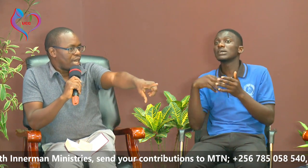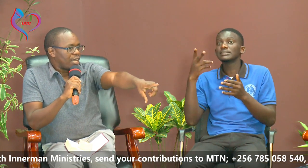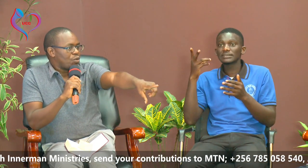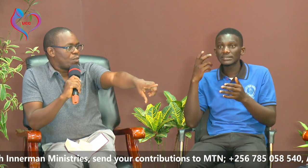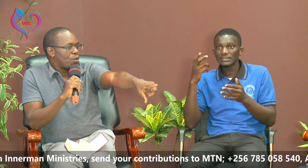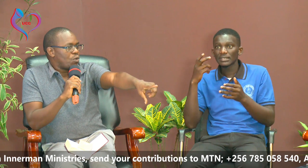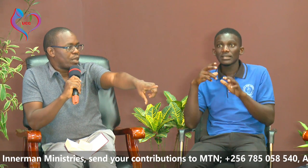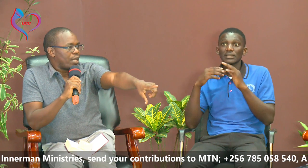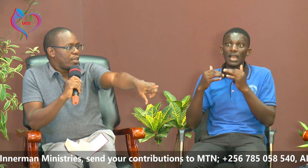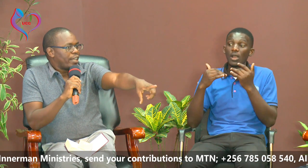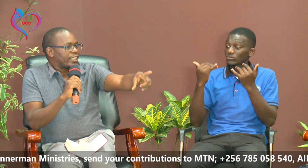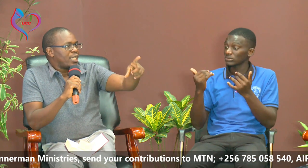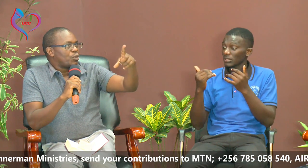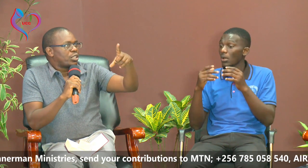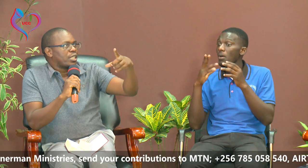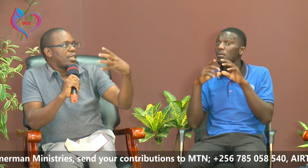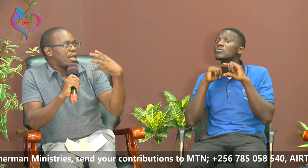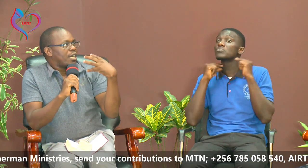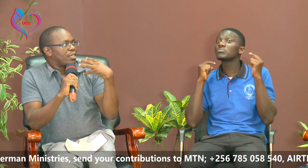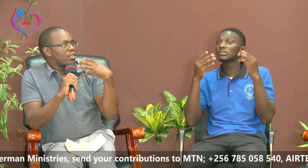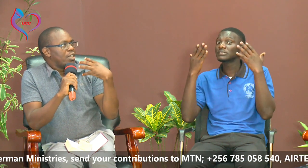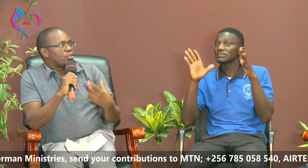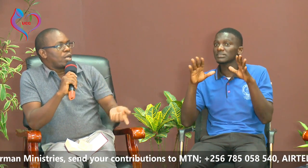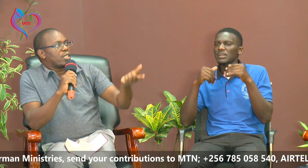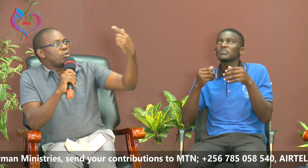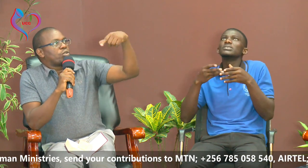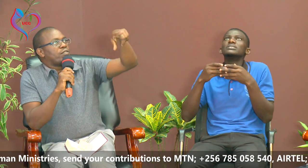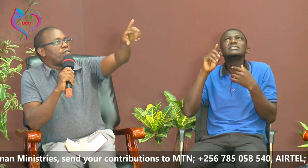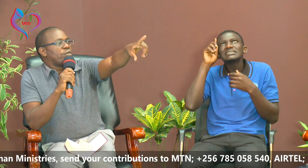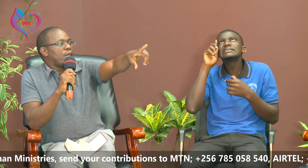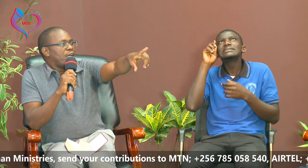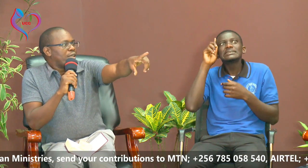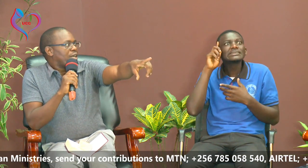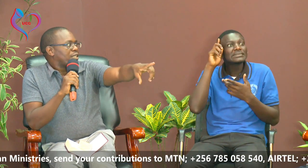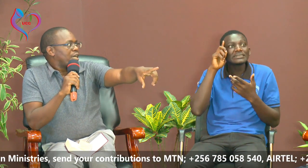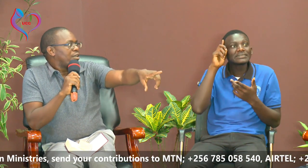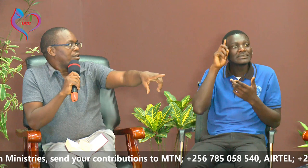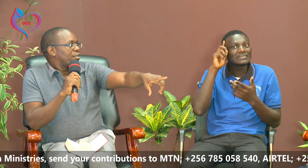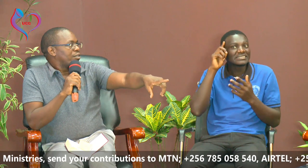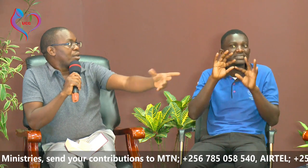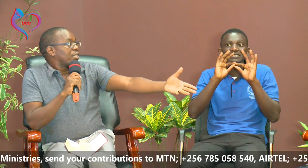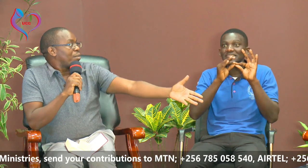nge agenda okumala okwogera nga nchale mukitegeera nga nze chokate nno kukivunula kati nga ntalini